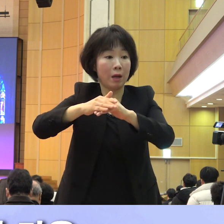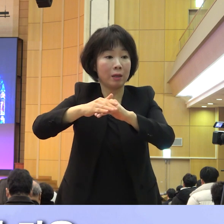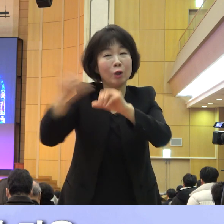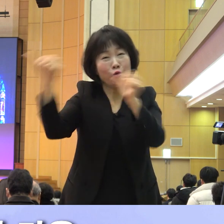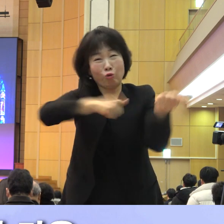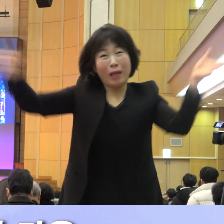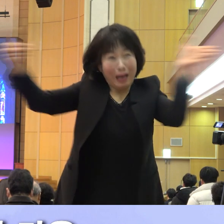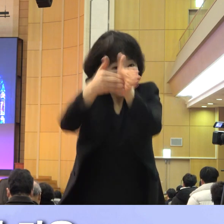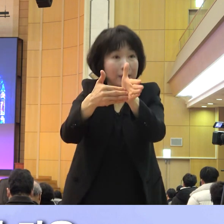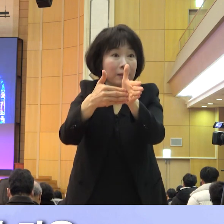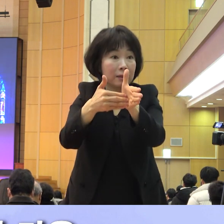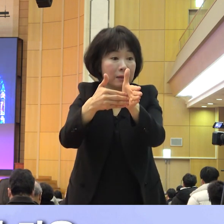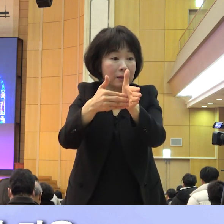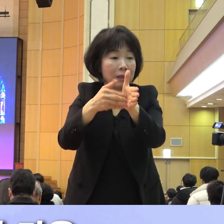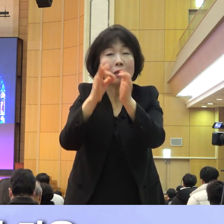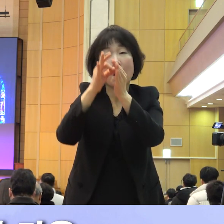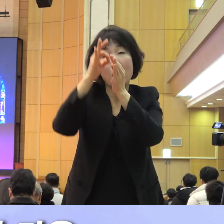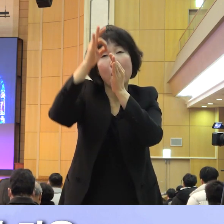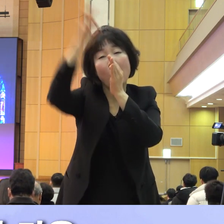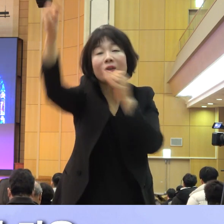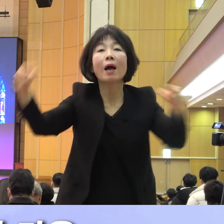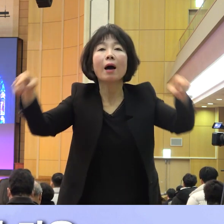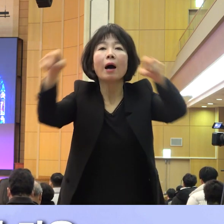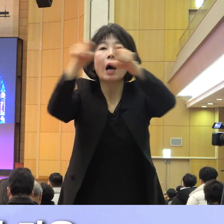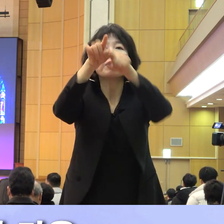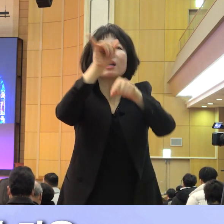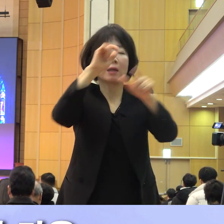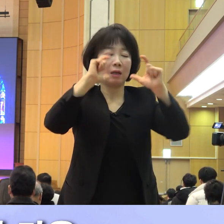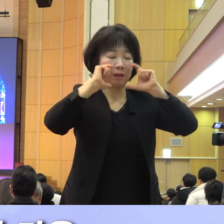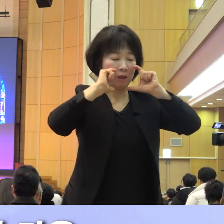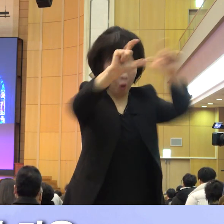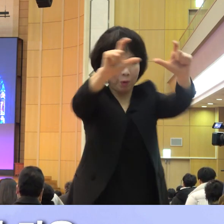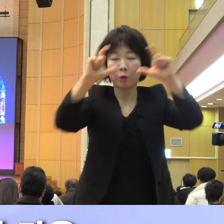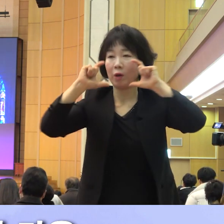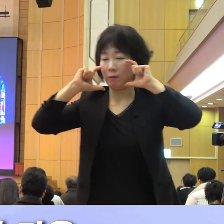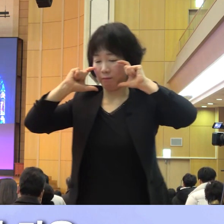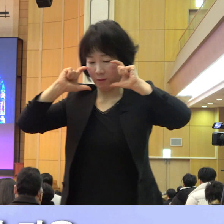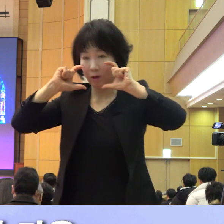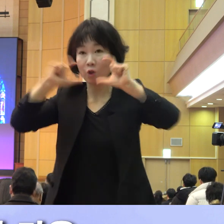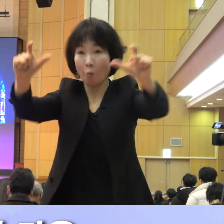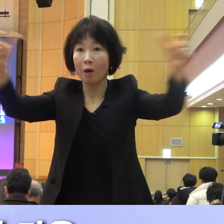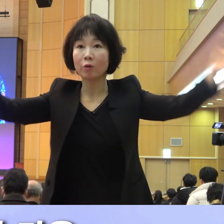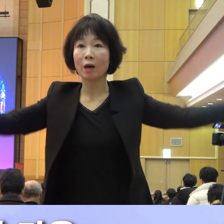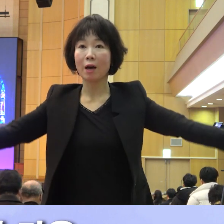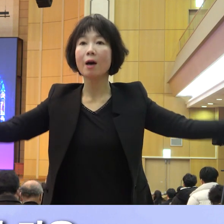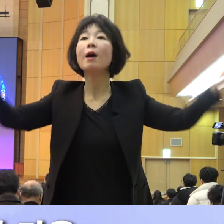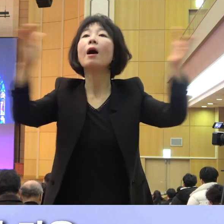다할 때까지 영원히 함께할지어다. 아멘.